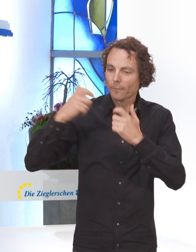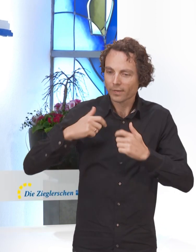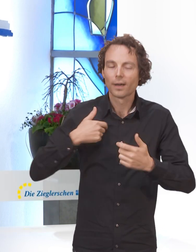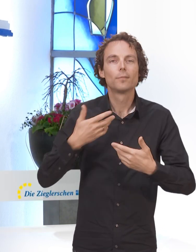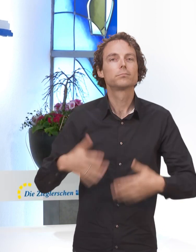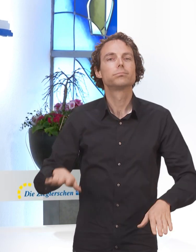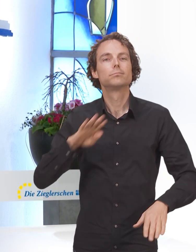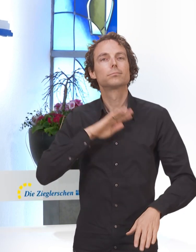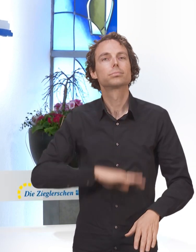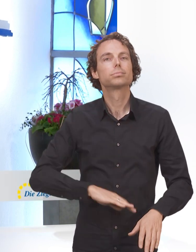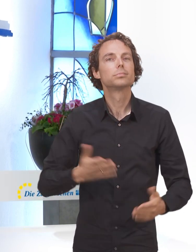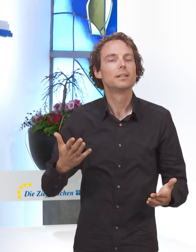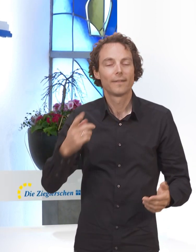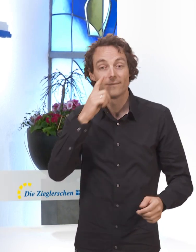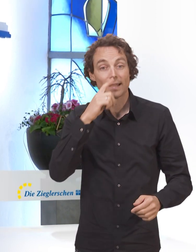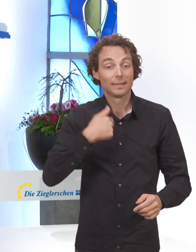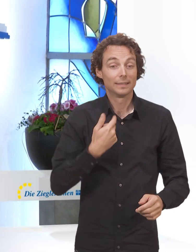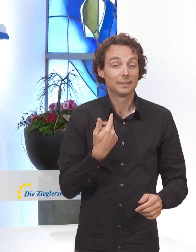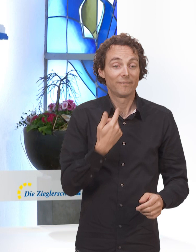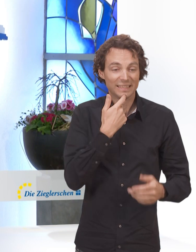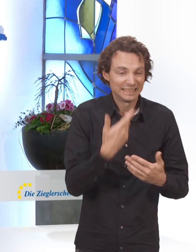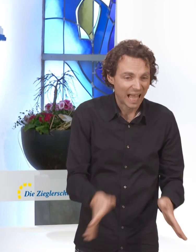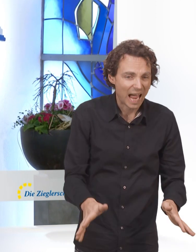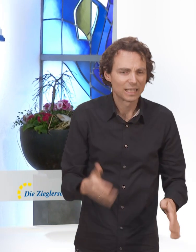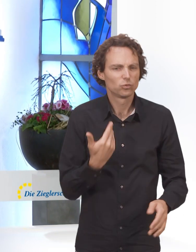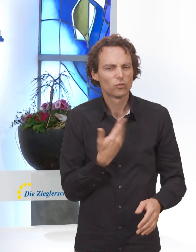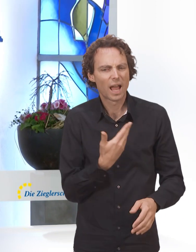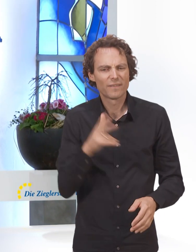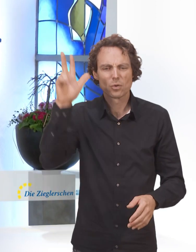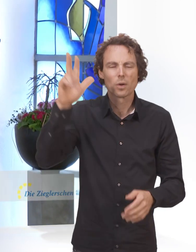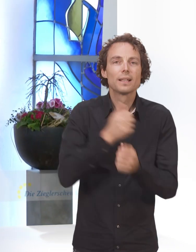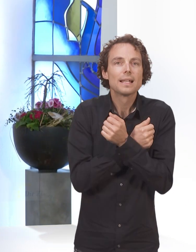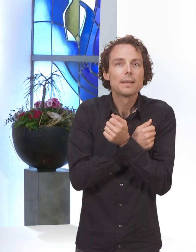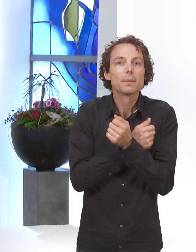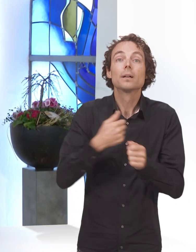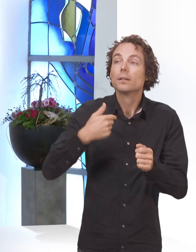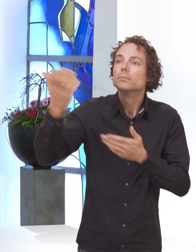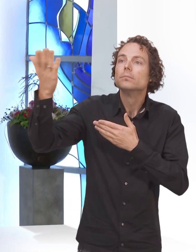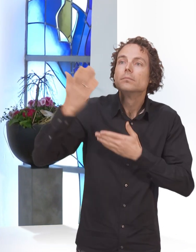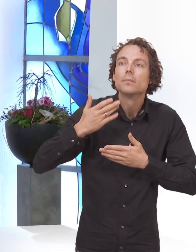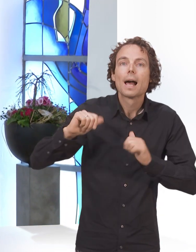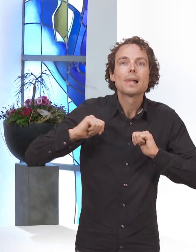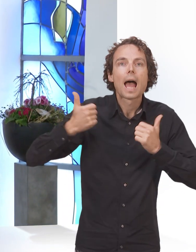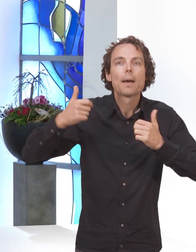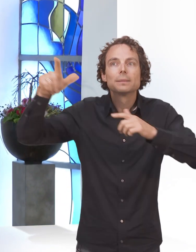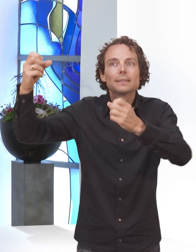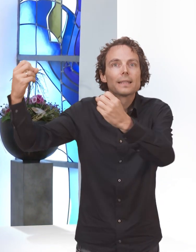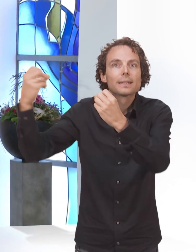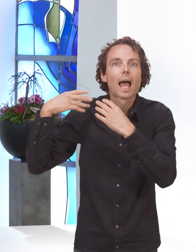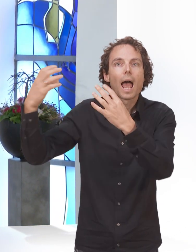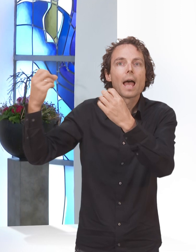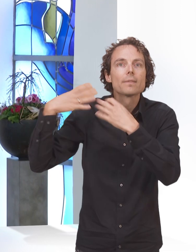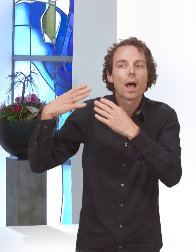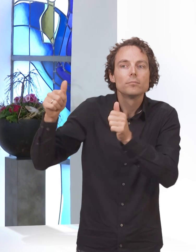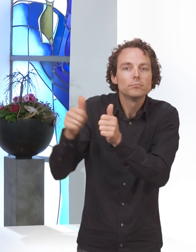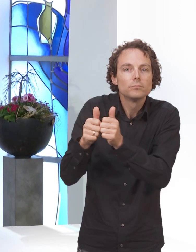Wenn wir versagt haben, wenn wir Zweifel an Gottes Liebe und an allem haben, bekomme ich einen Lebenstrainer an die Seite, der mich tröstet, der